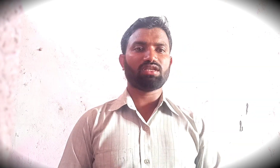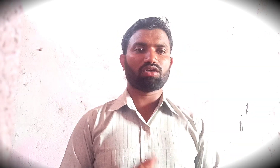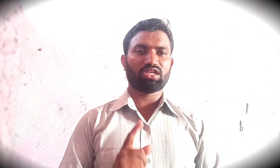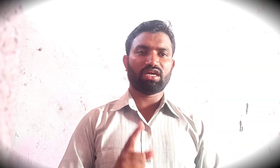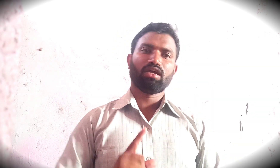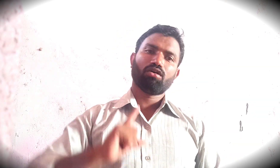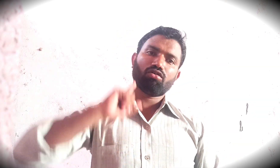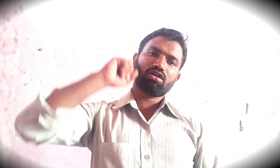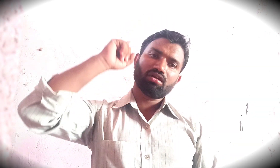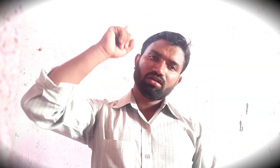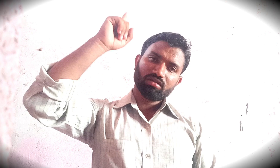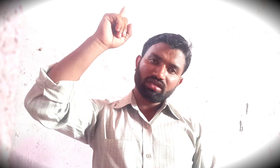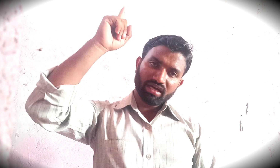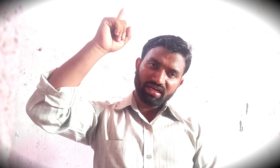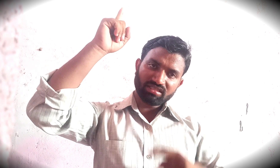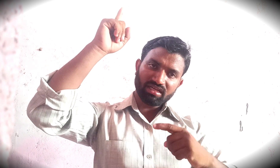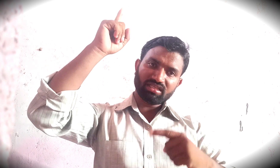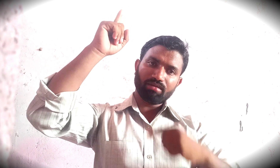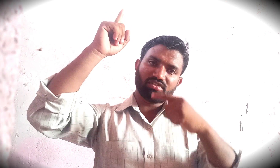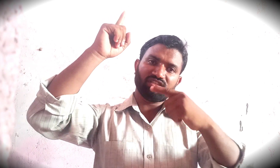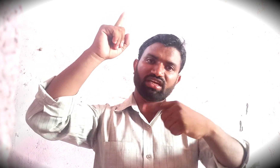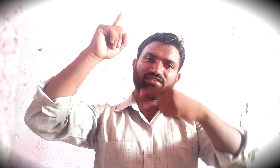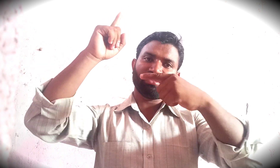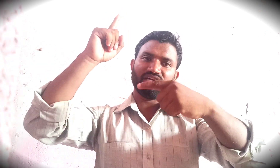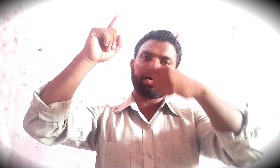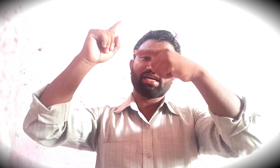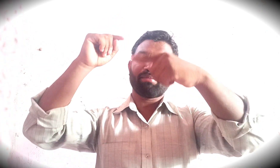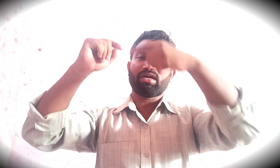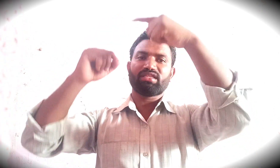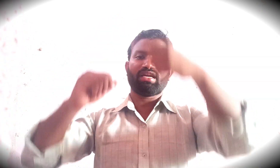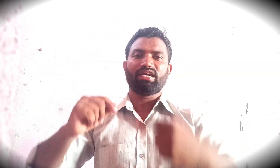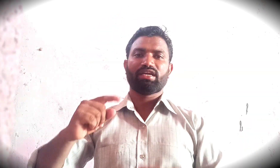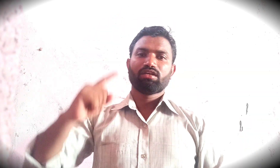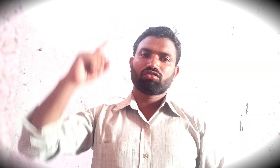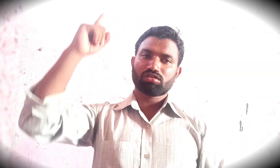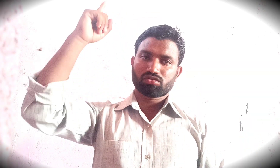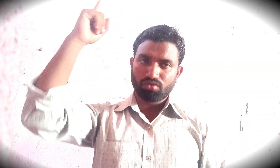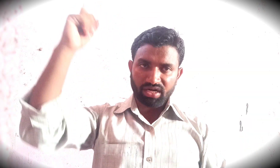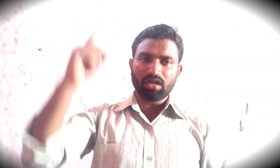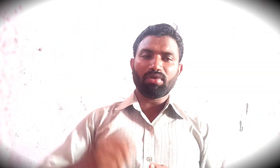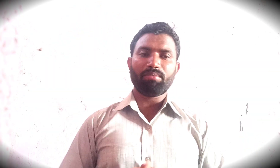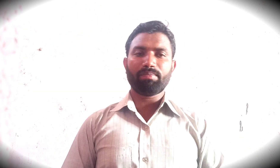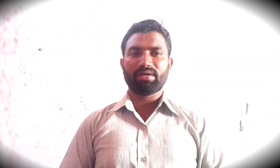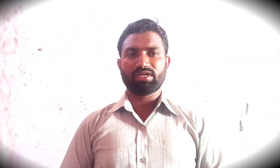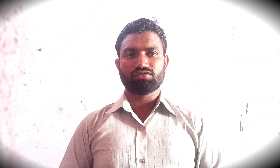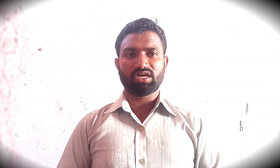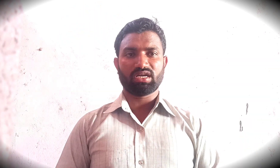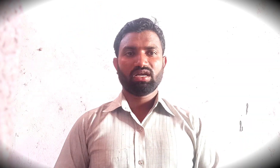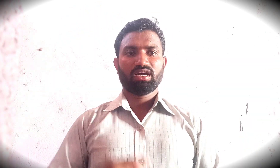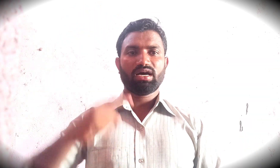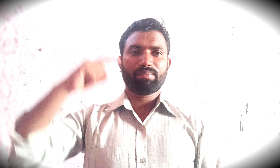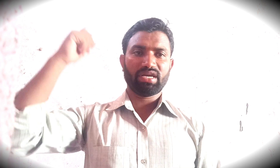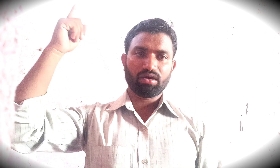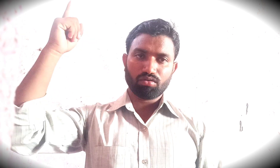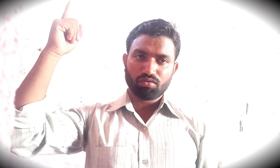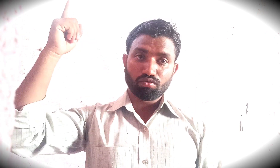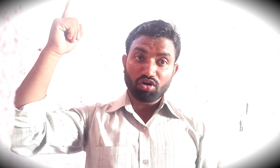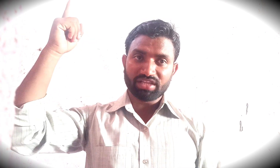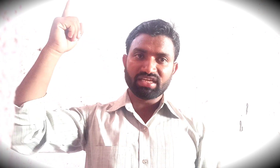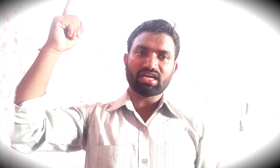जरूरत है। और अगर इस तरह से हम जीते जीते आगे बढ़ते रहें तो स्वर्ग में भी परमेश्वर अपने वो अधिकार